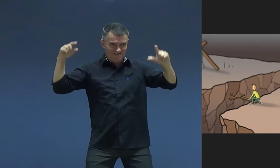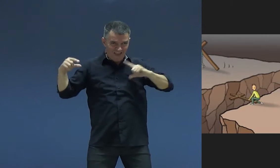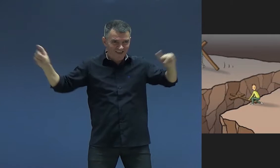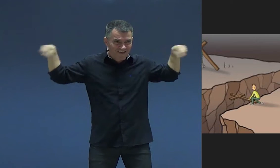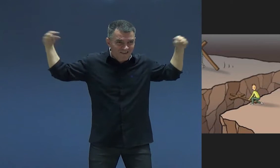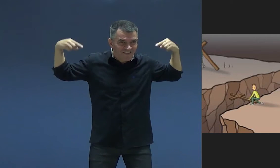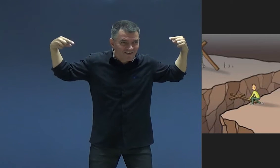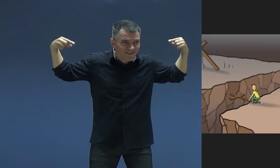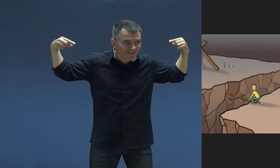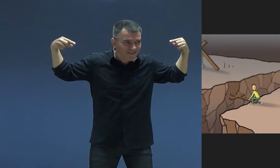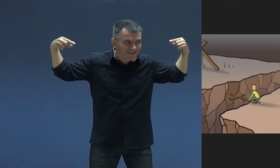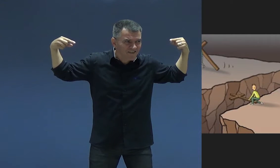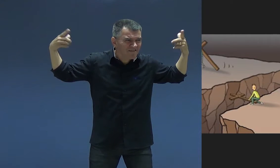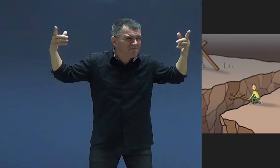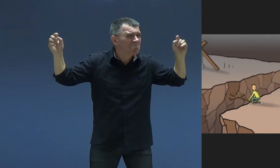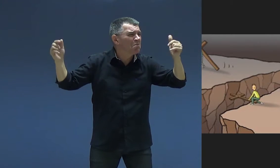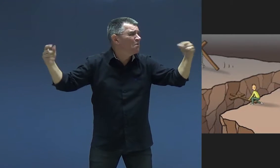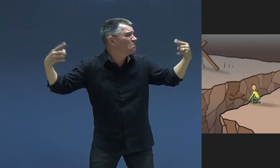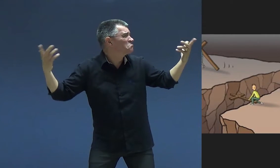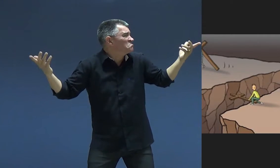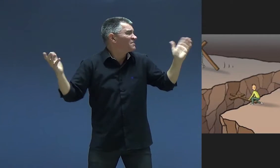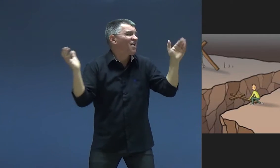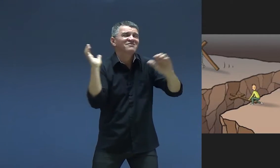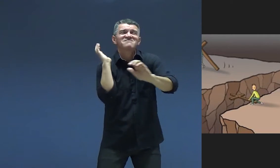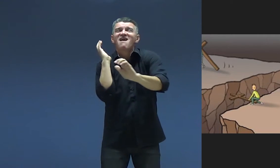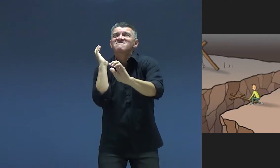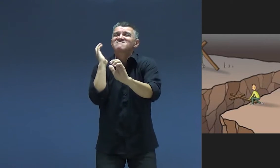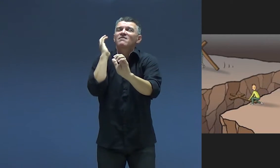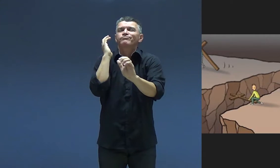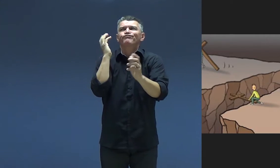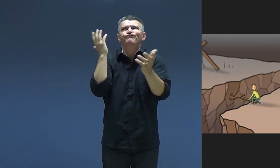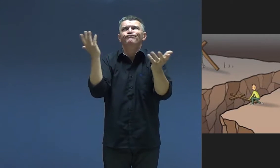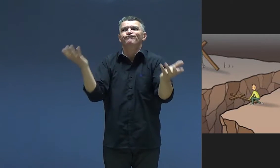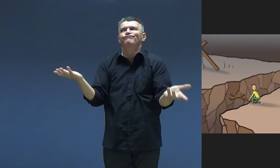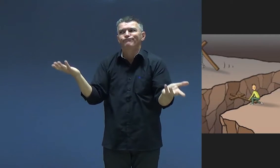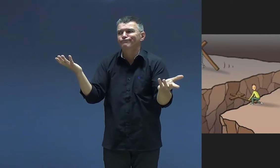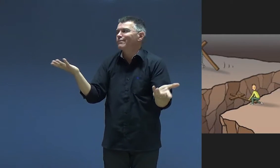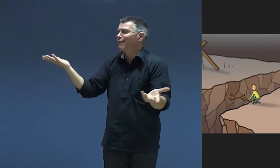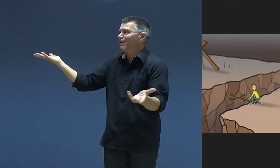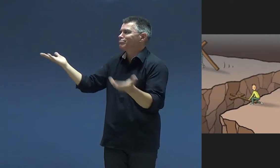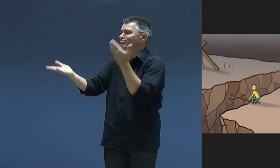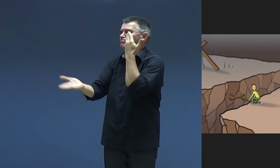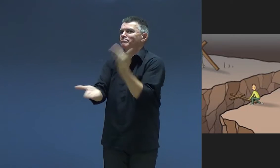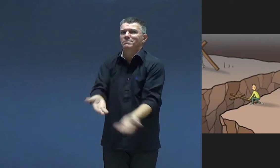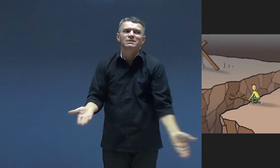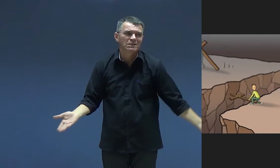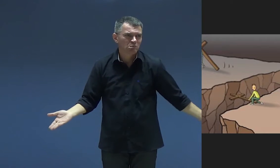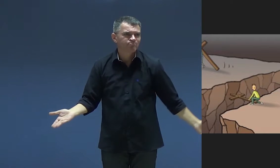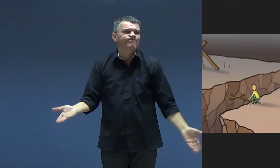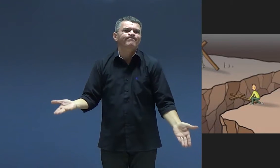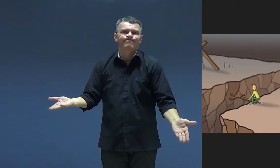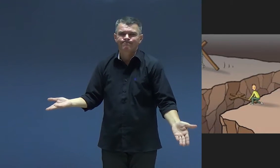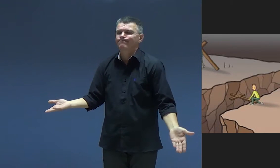fácil, vai ter isso, vai ter essas provocações, essas coisas, não vai ter, vai ser fácil de levar. Mas ali ele perdeu.